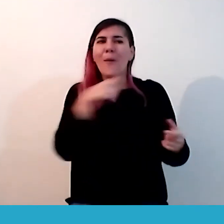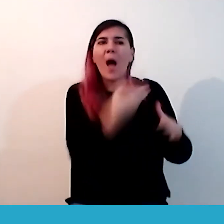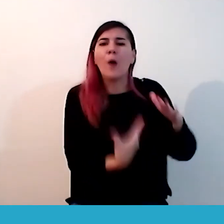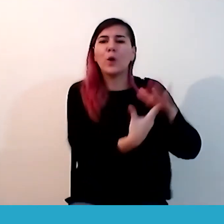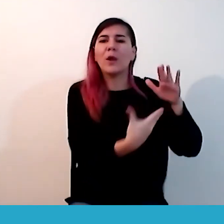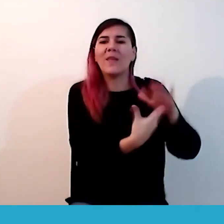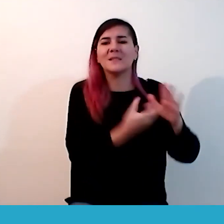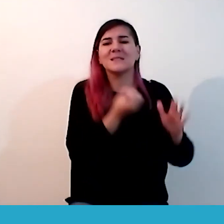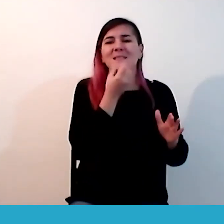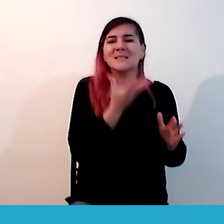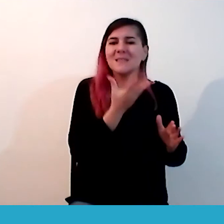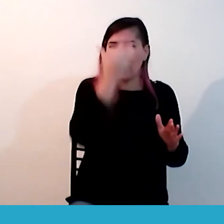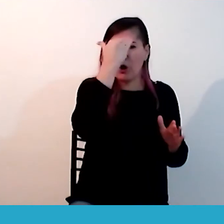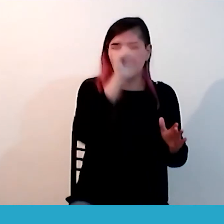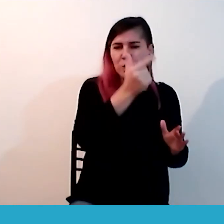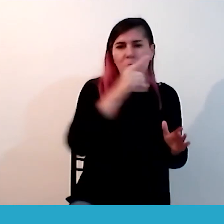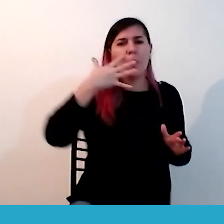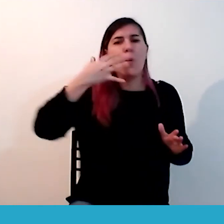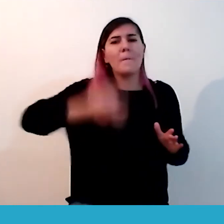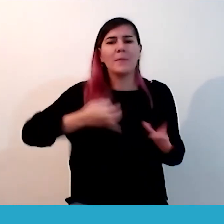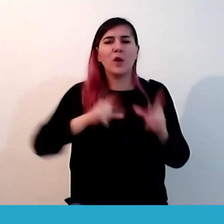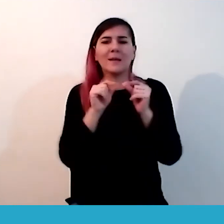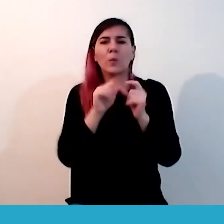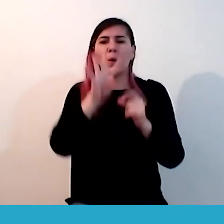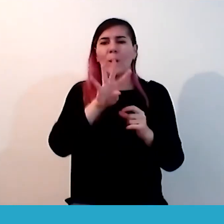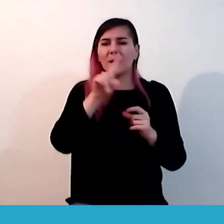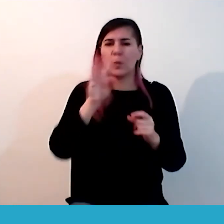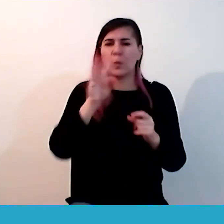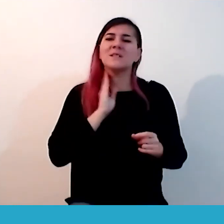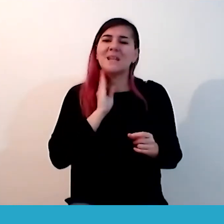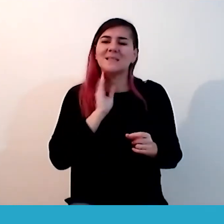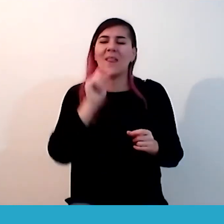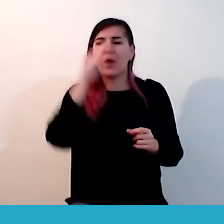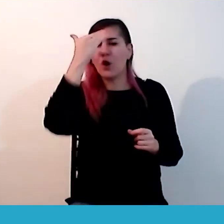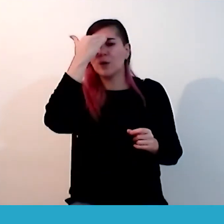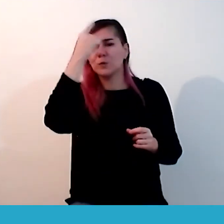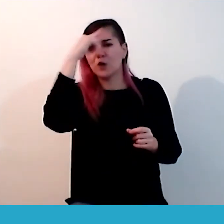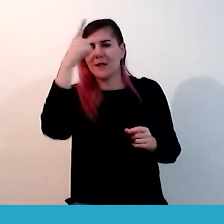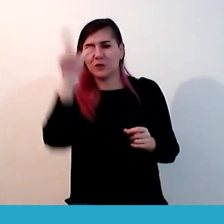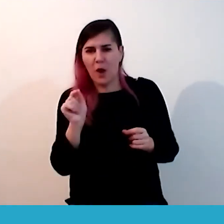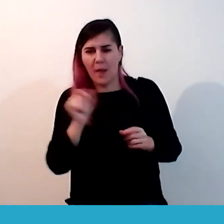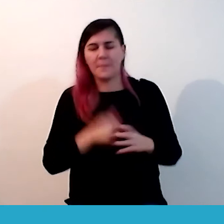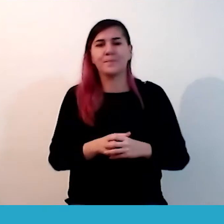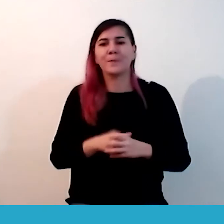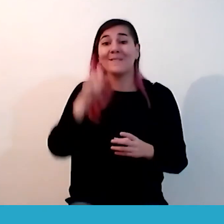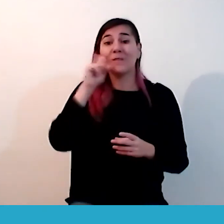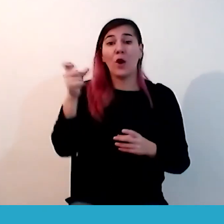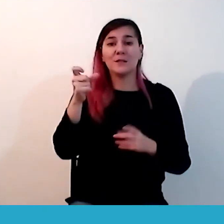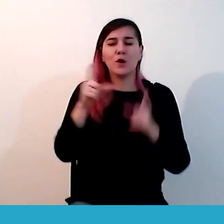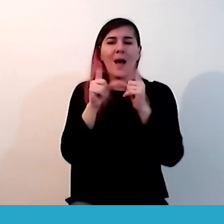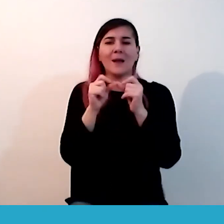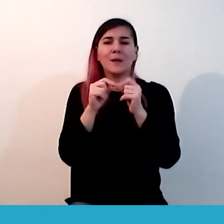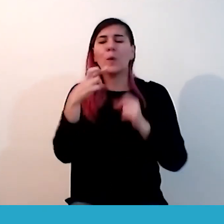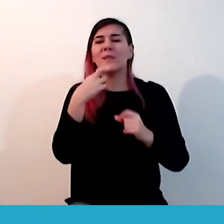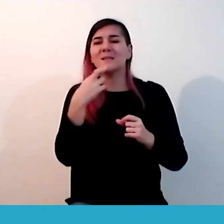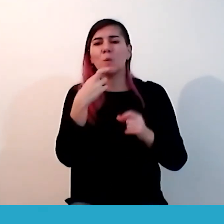declararla inconstitucional en cumplimiento de los artículos 41 y 16 de la Constitución Nacional, así como por la violación del artículo 19 de la Ley